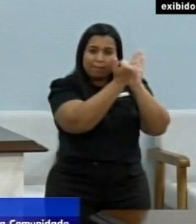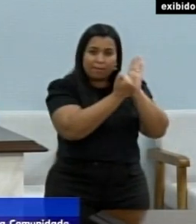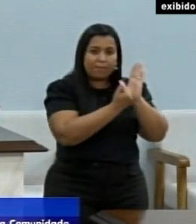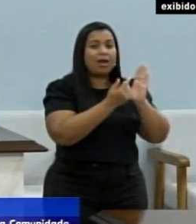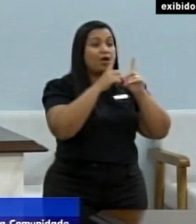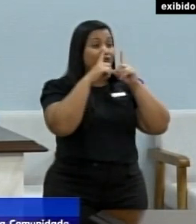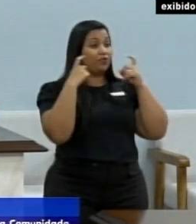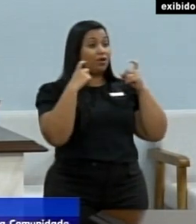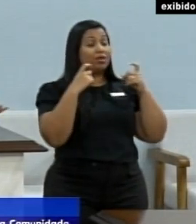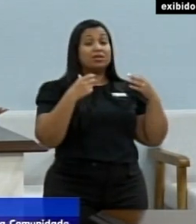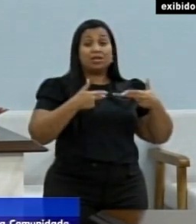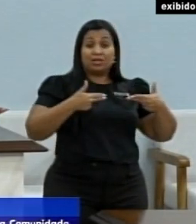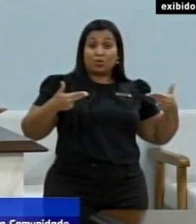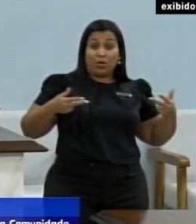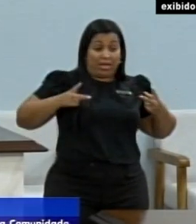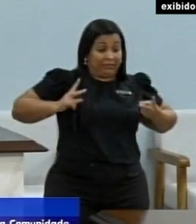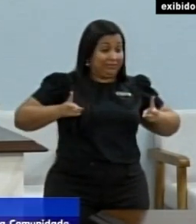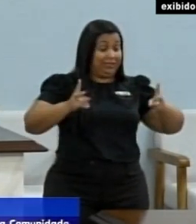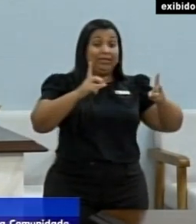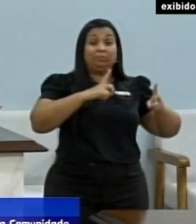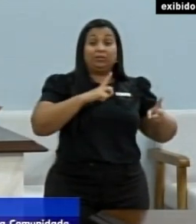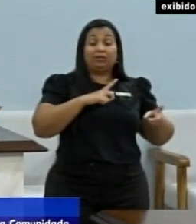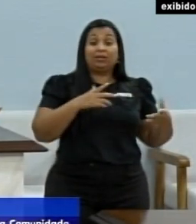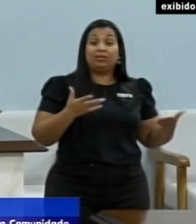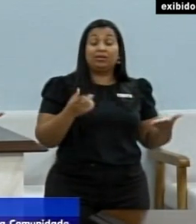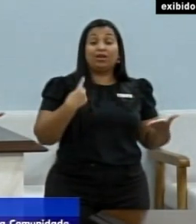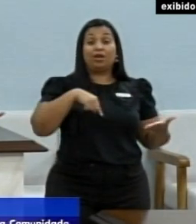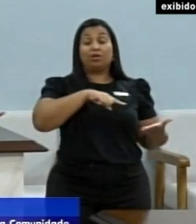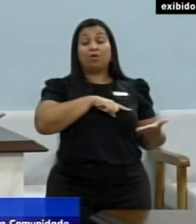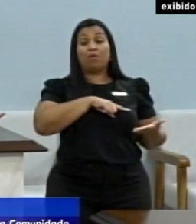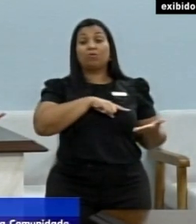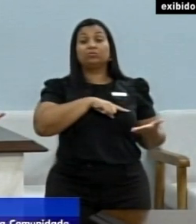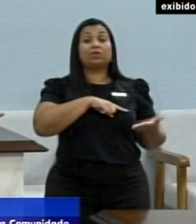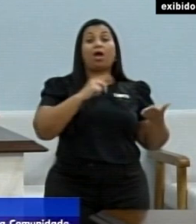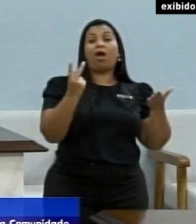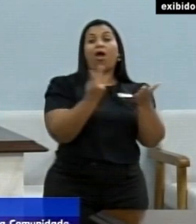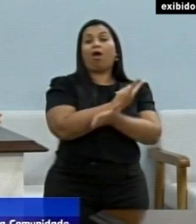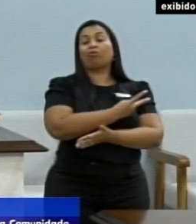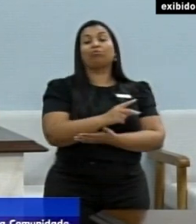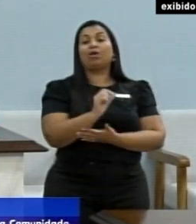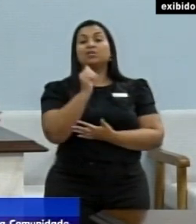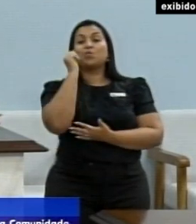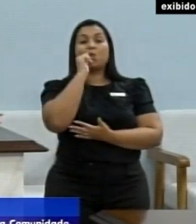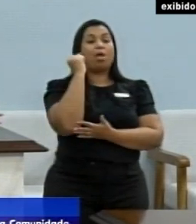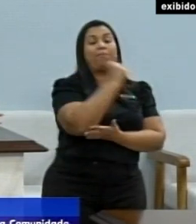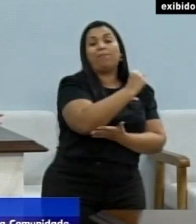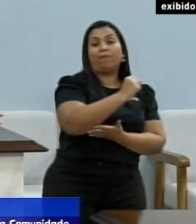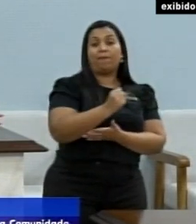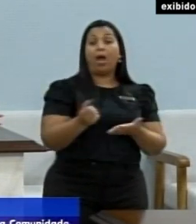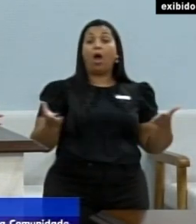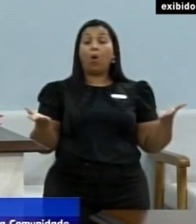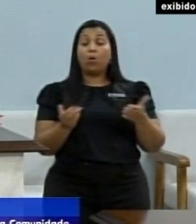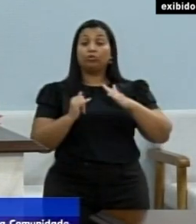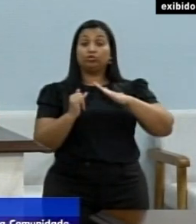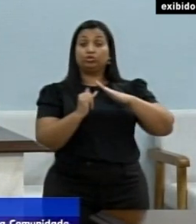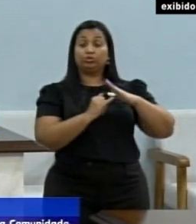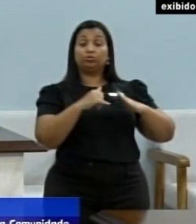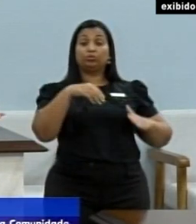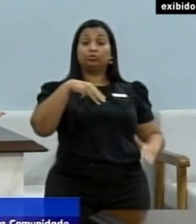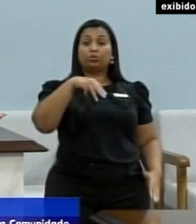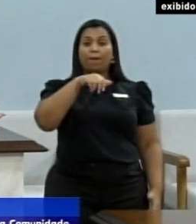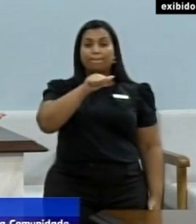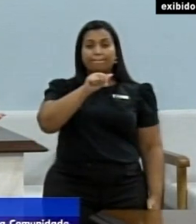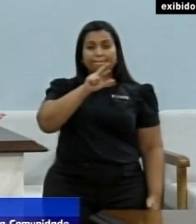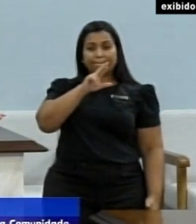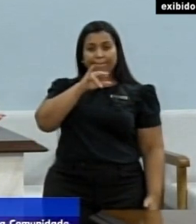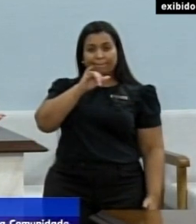ciclo ele se torna tão constante e é onde nós chegamos no feminicídio. Hoje o Instituto Maria na Comunidade, eu